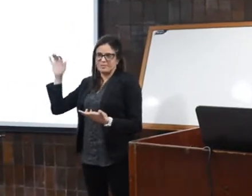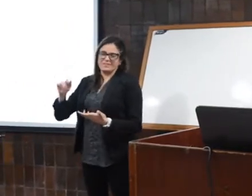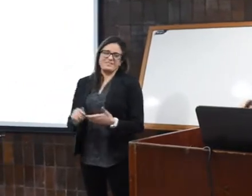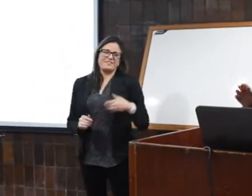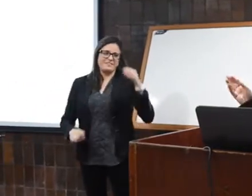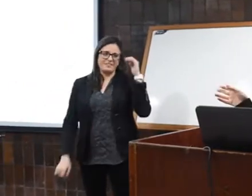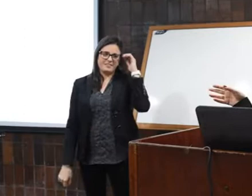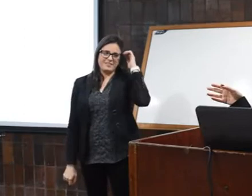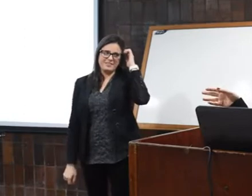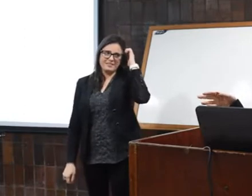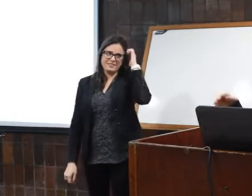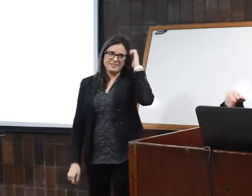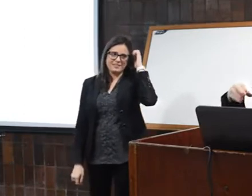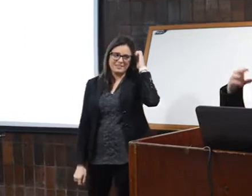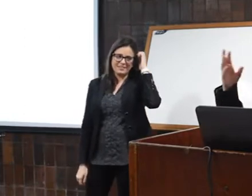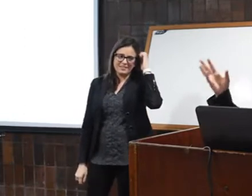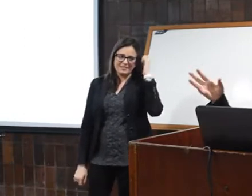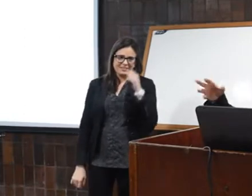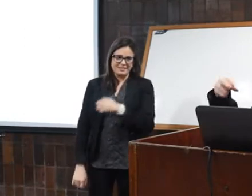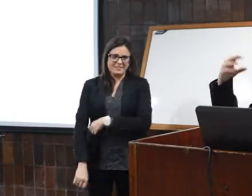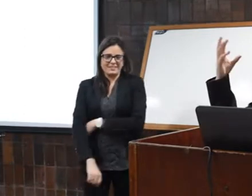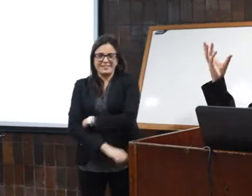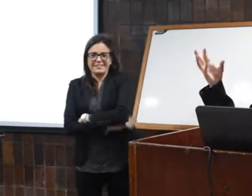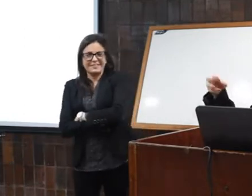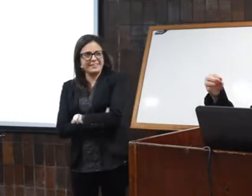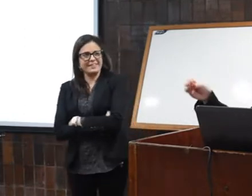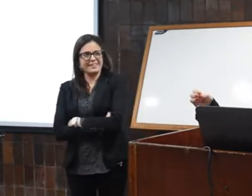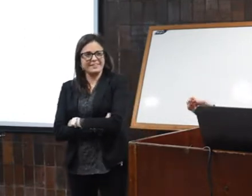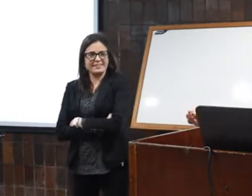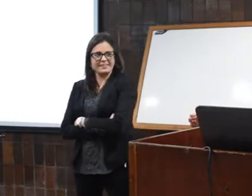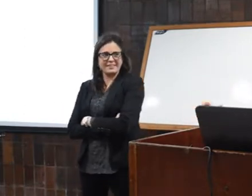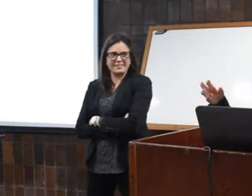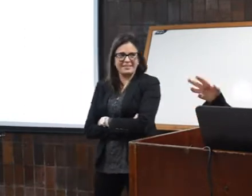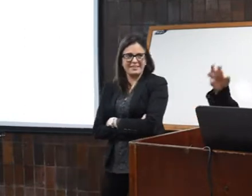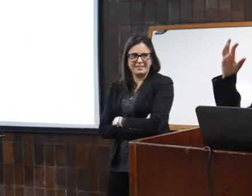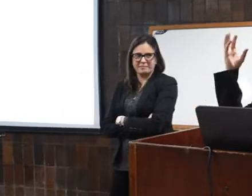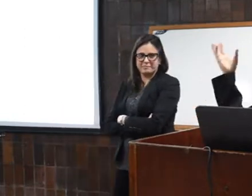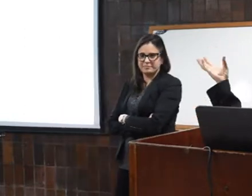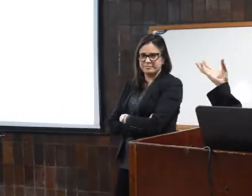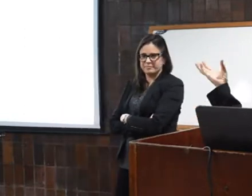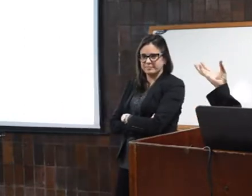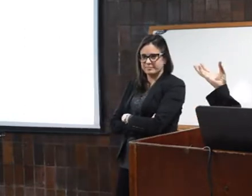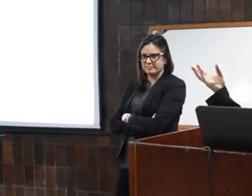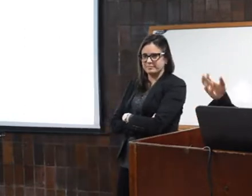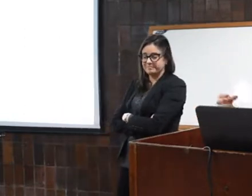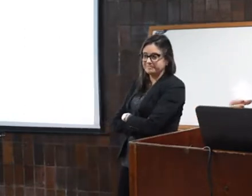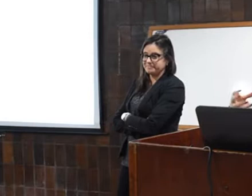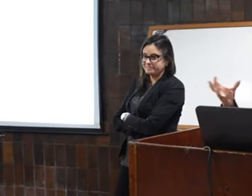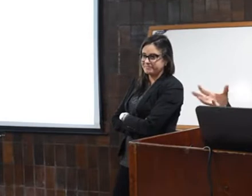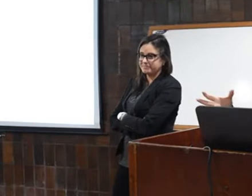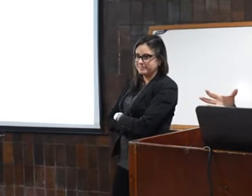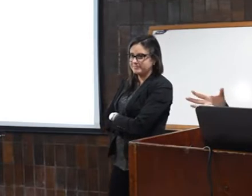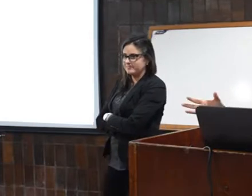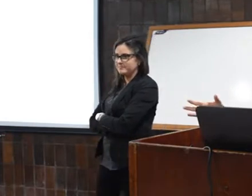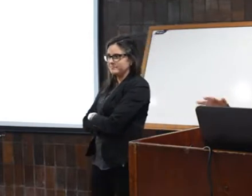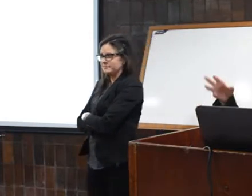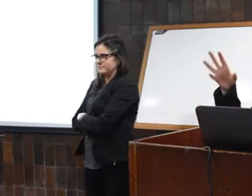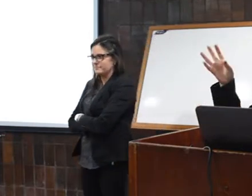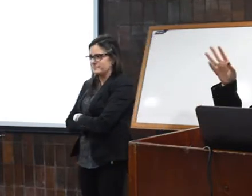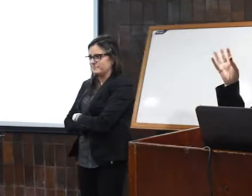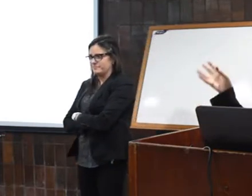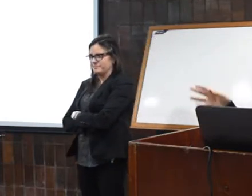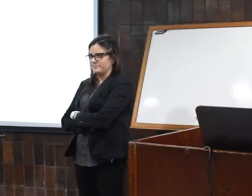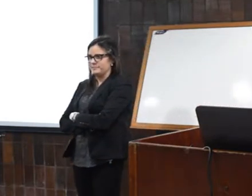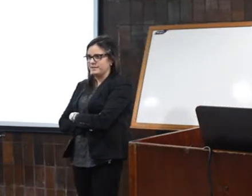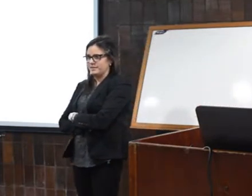d la mayoría nos llega la mayoría de los reportes nos llegan al banco central no hay una investigación previa